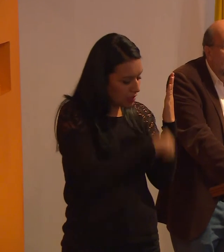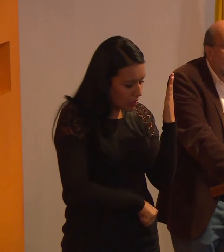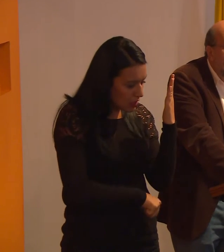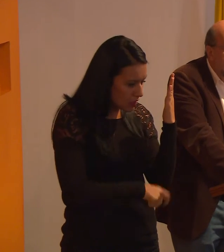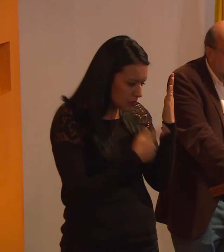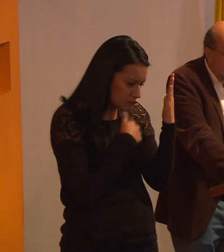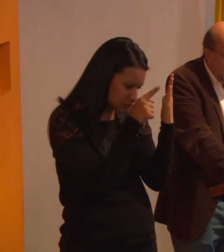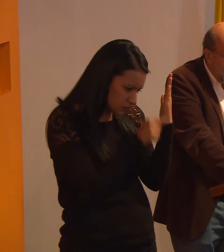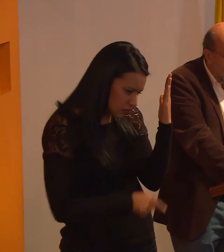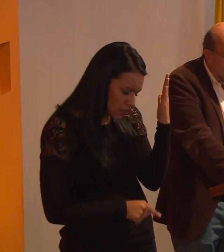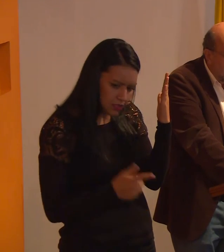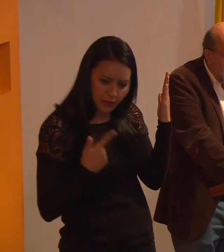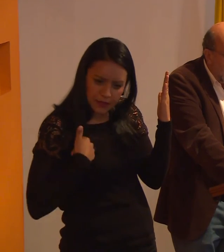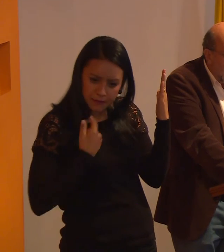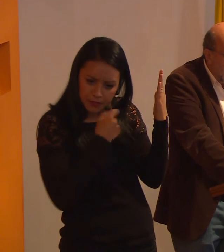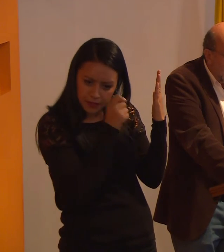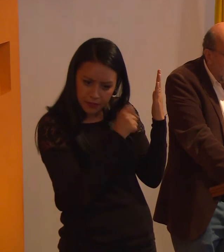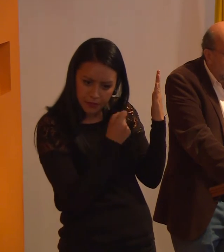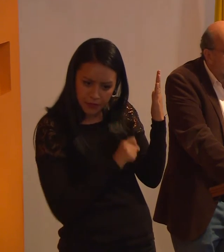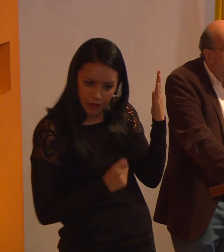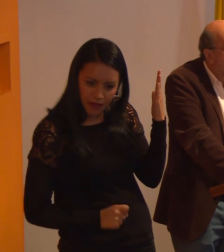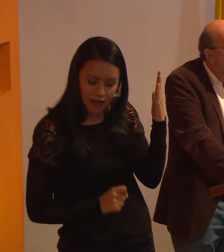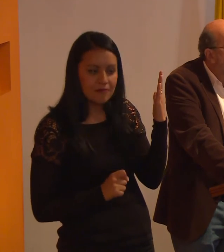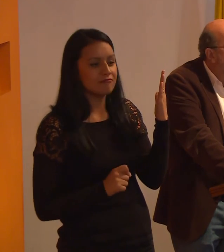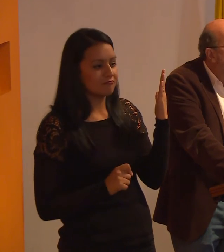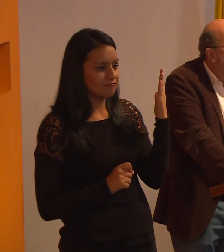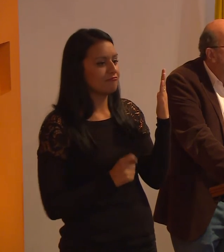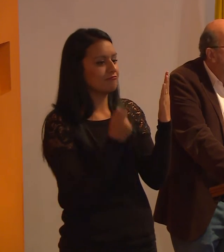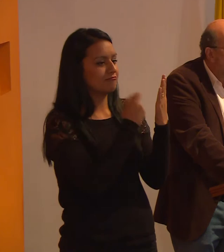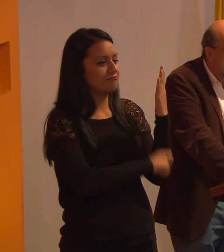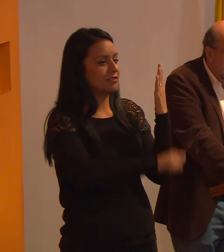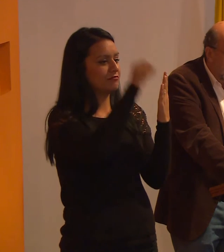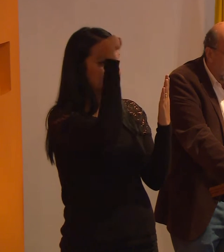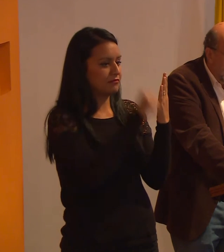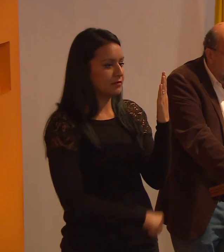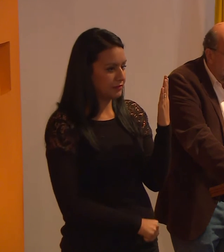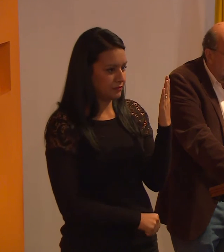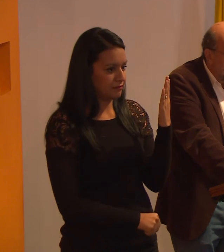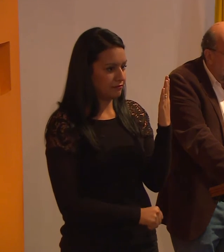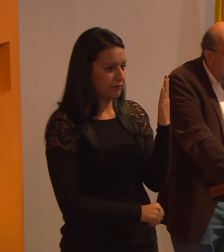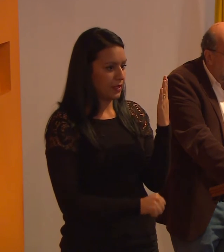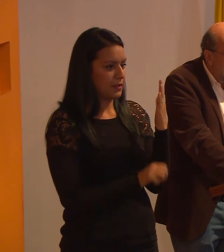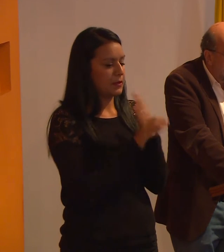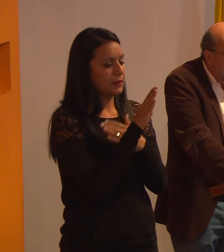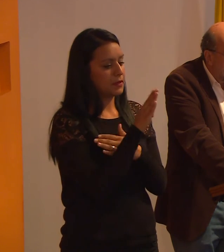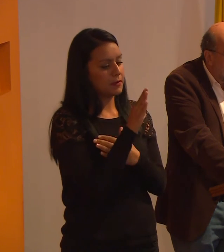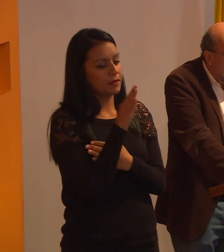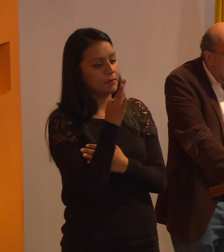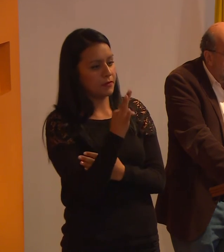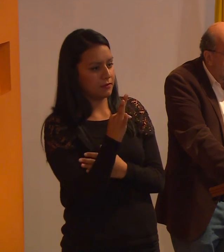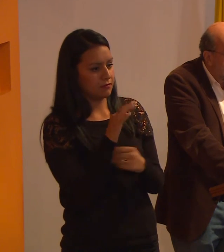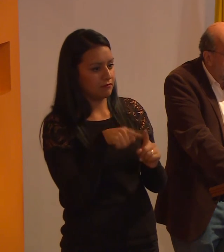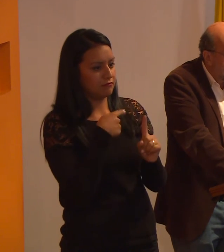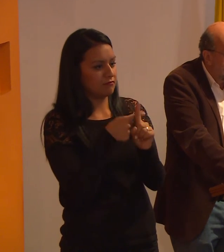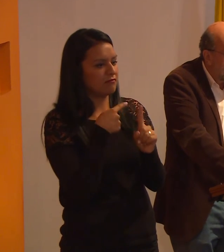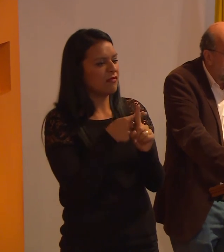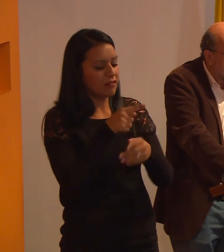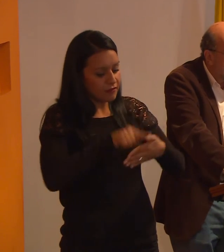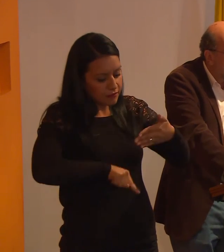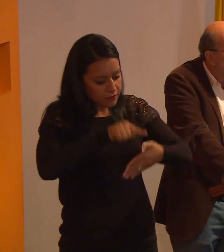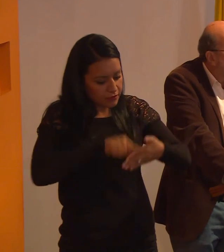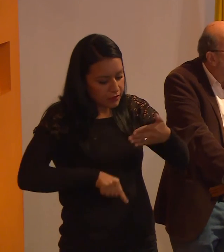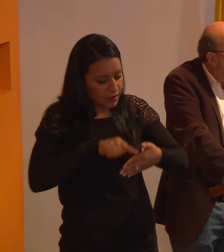y logramos una calificación crediticia BB positiva de la